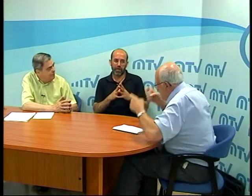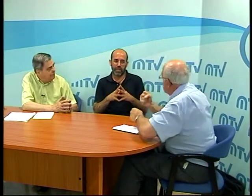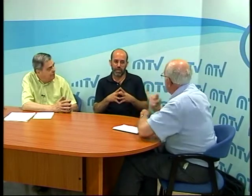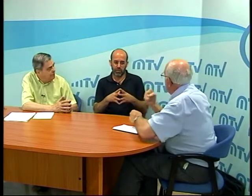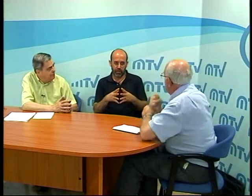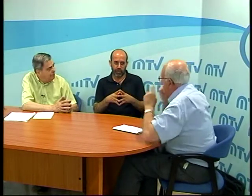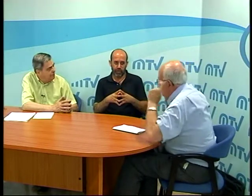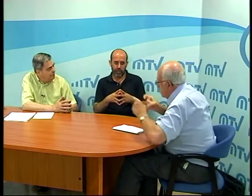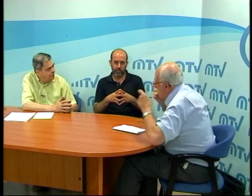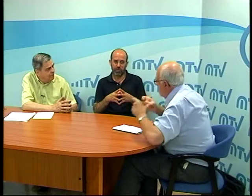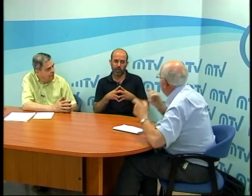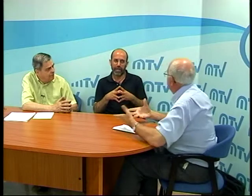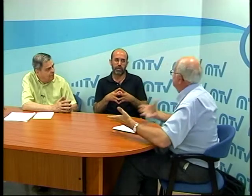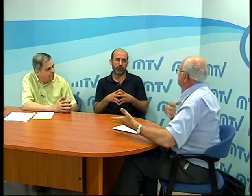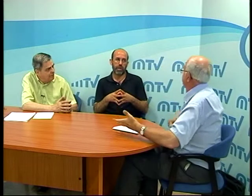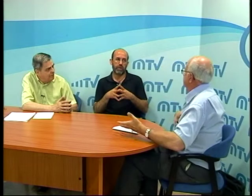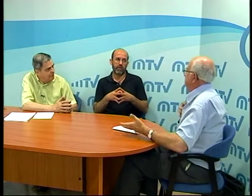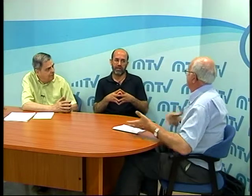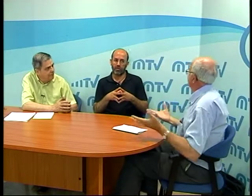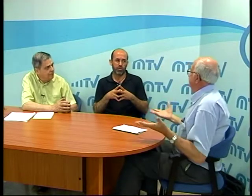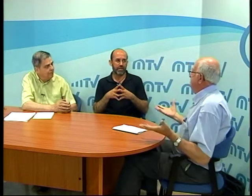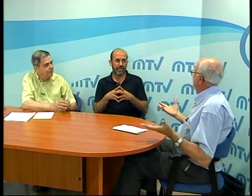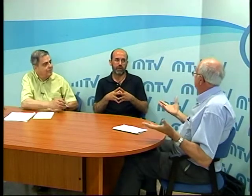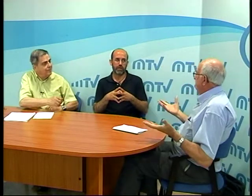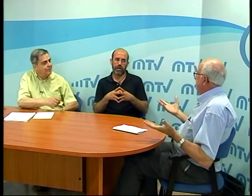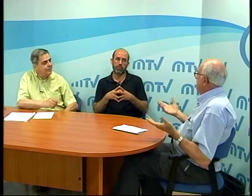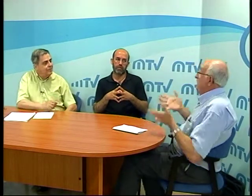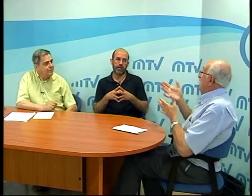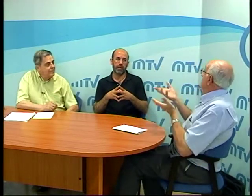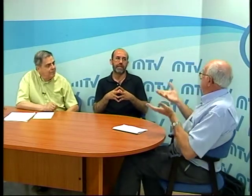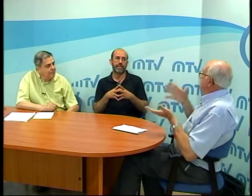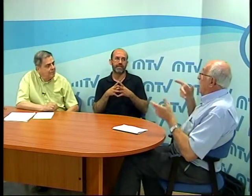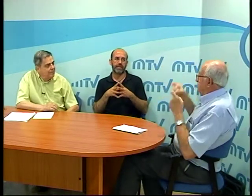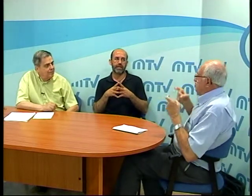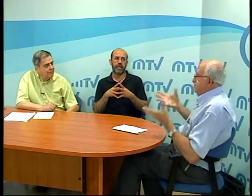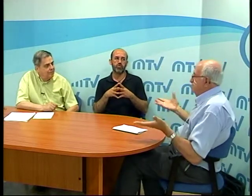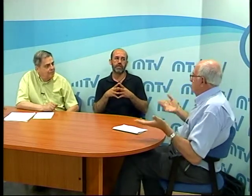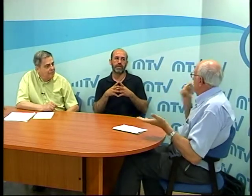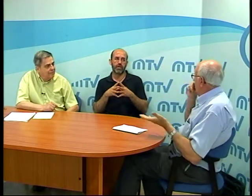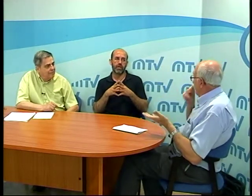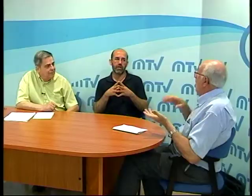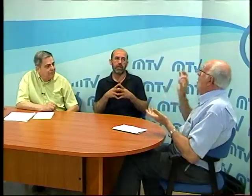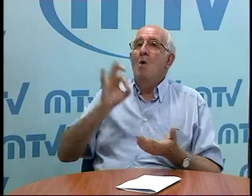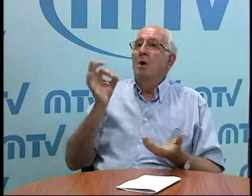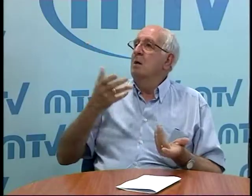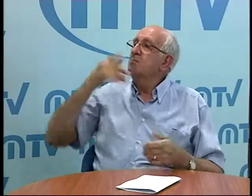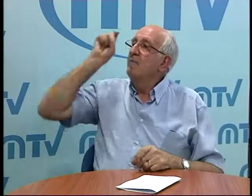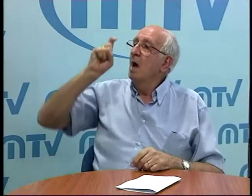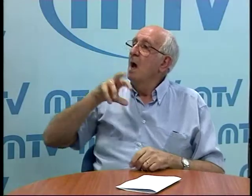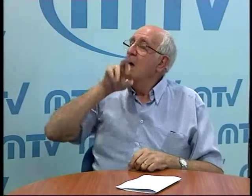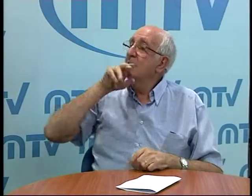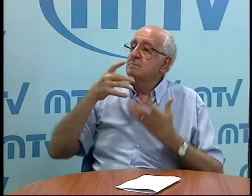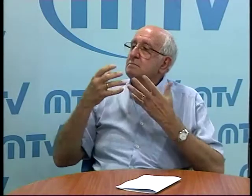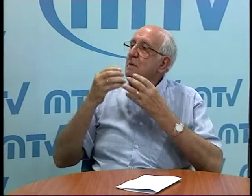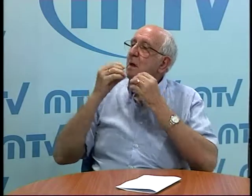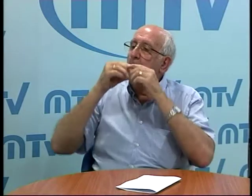puedes estudiar esos apuntes, te lo podrás estudiar o memorizar, pero son tantos que es imposible. Necesitas tener un sentido lo que te estás